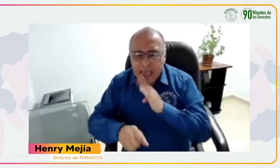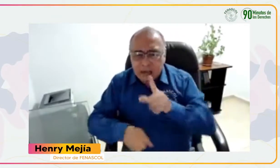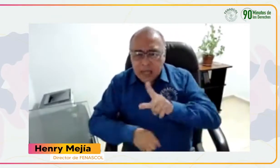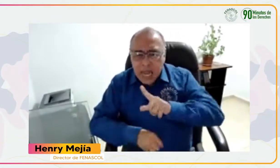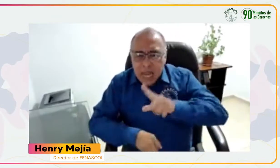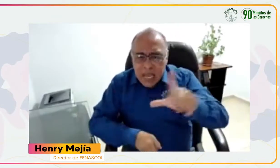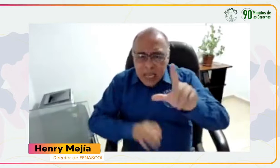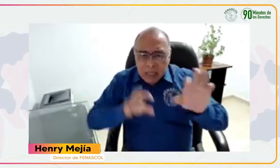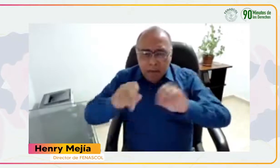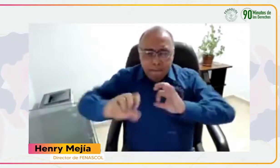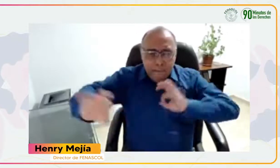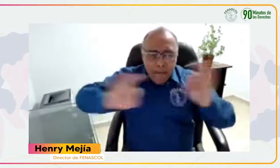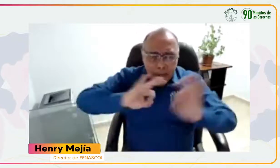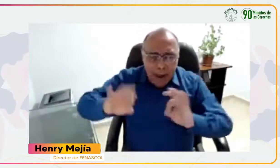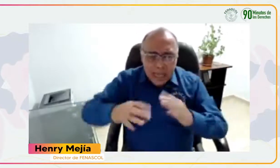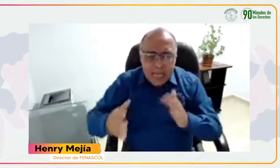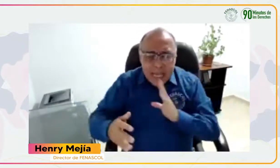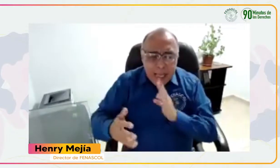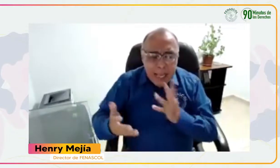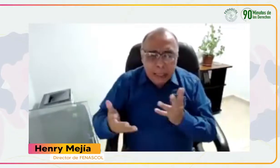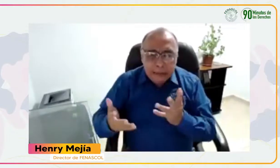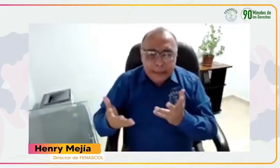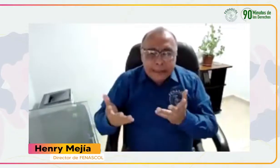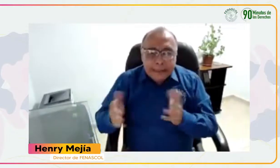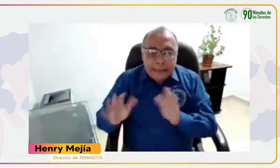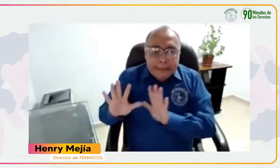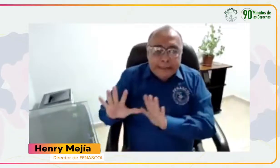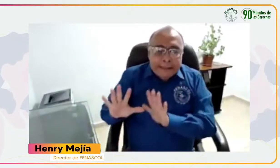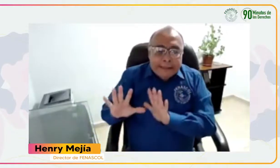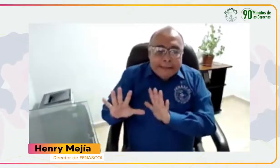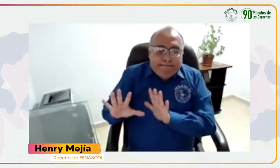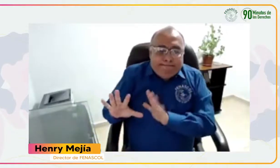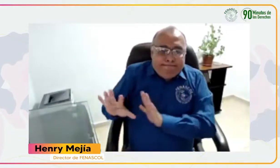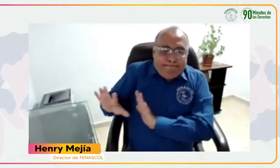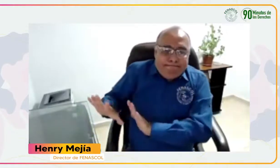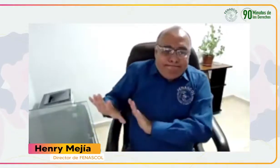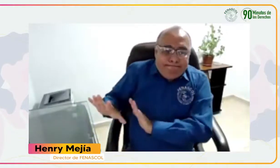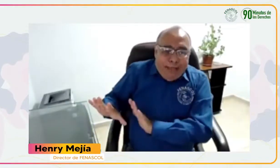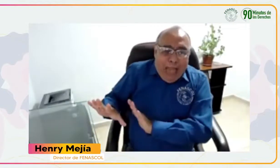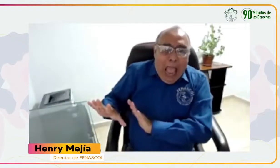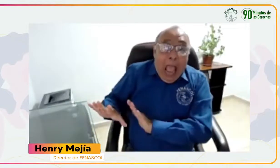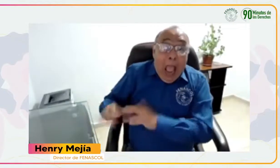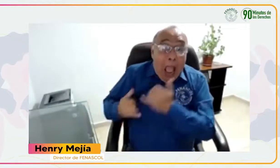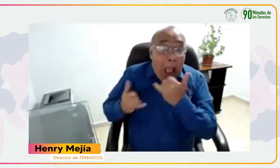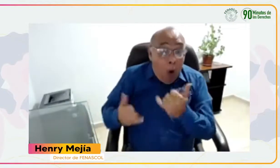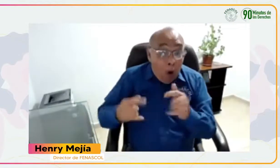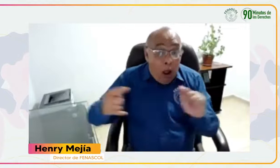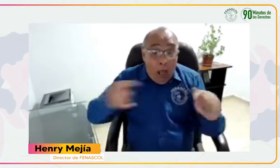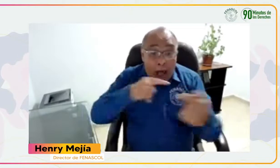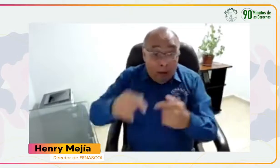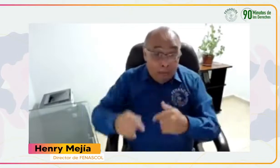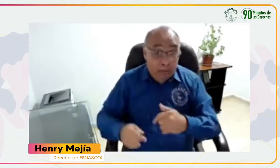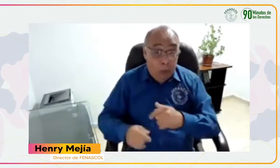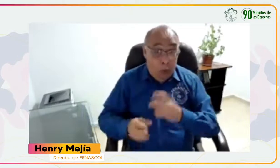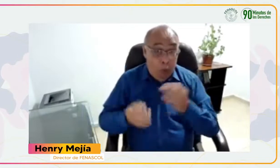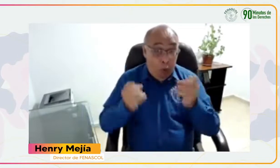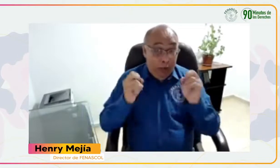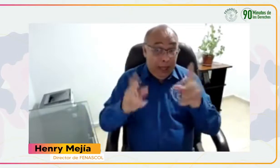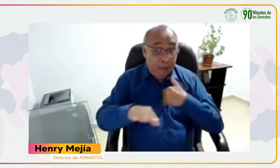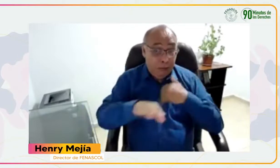trabajo vamos a tener, quién va a estar a cargo de este proceso, quién va a asumir el liderazgo de esta comisión. Y ahora con este